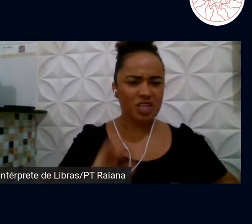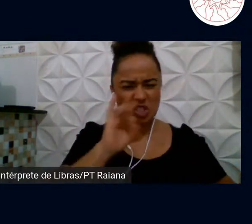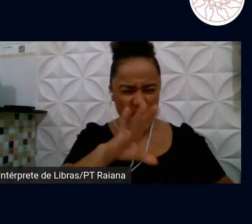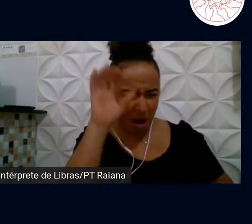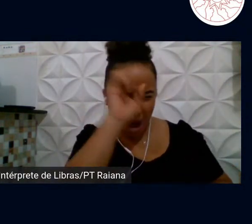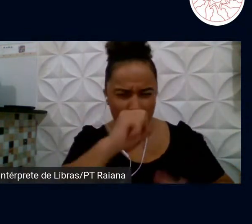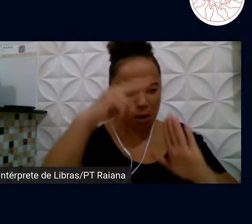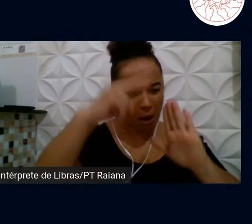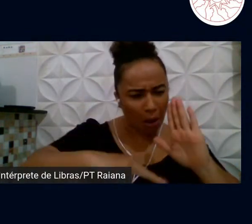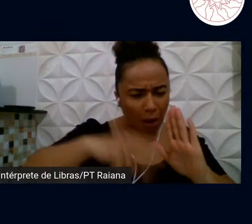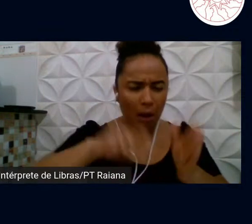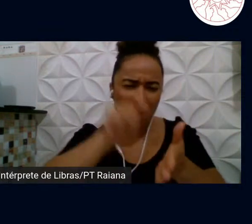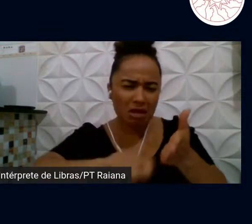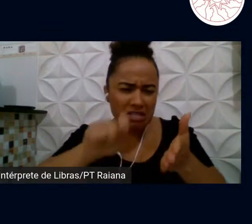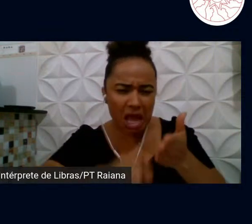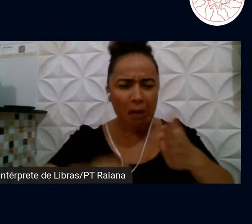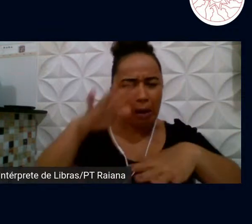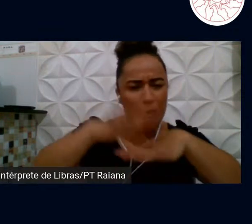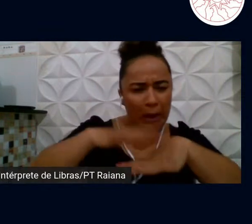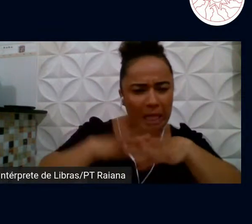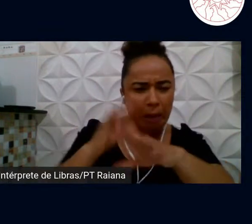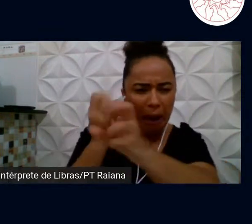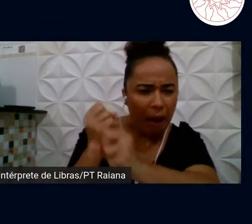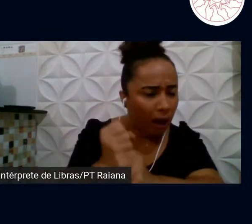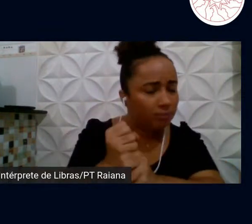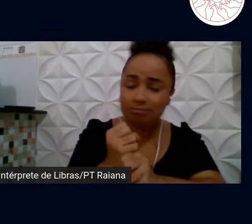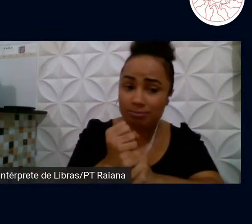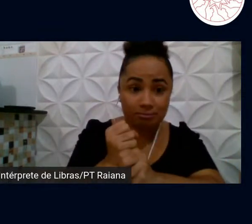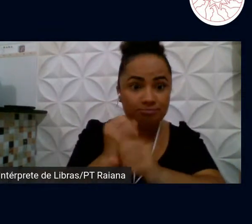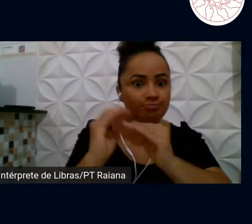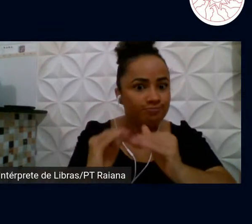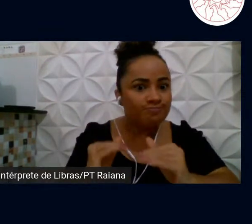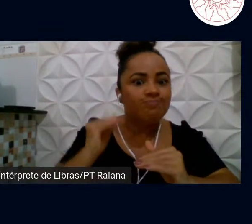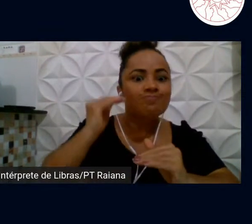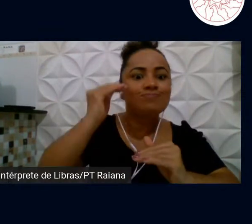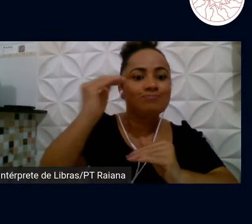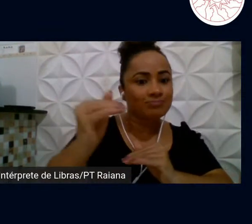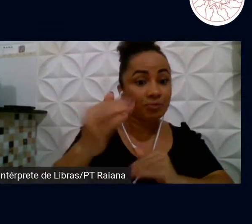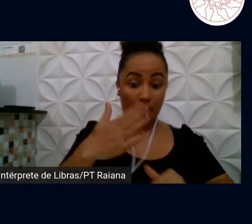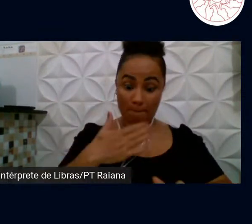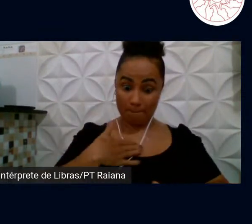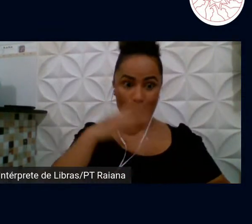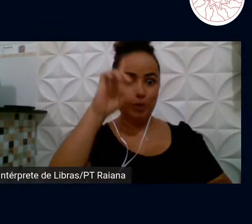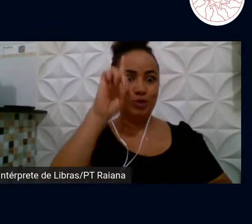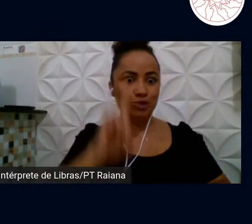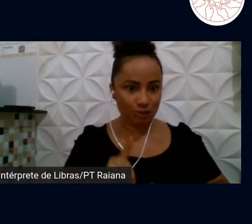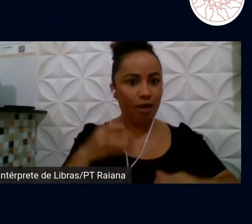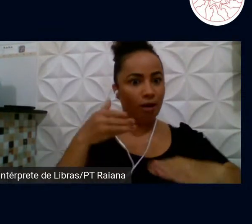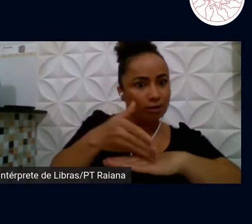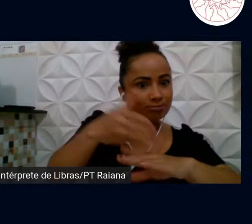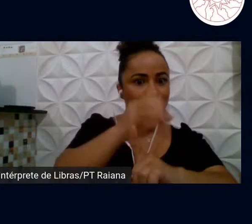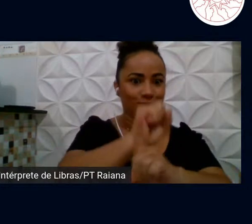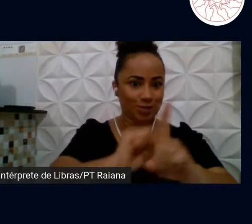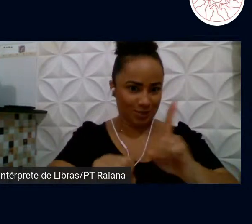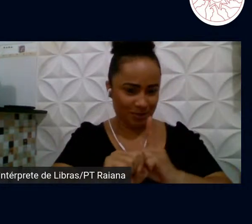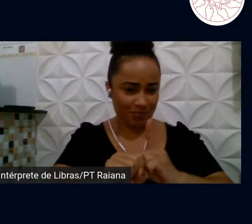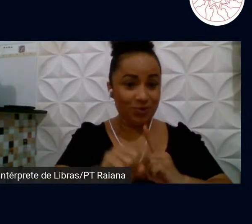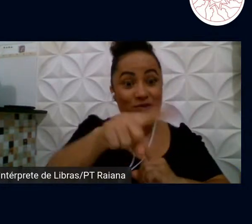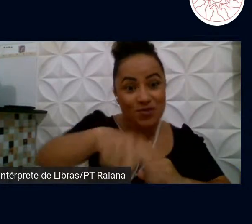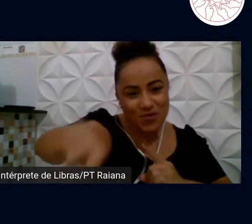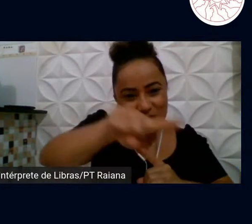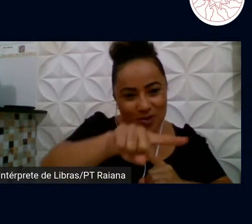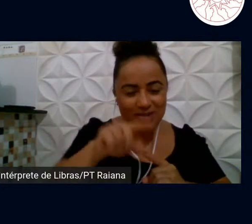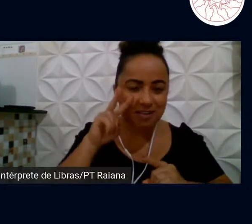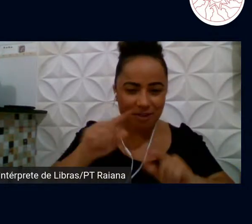e a escrever e fazer operações matemáticas, vai muito mais além, como exercer a cidadania. Então, assim, quando vocês tiverem acesso